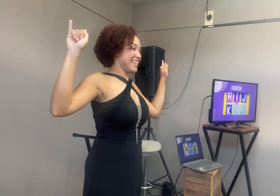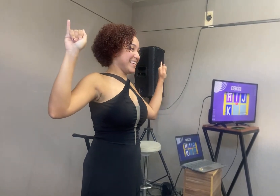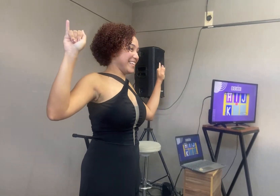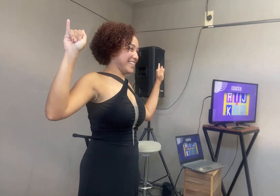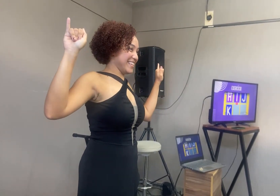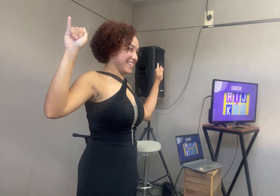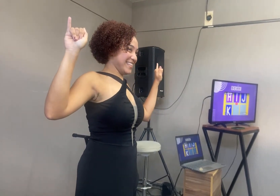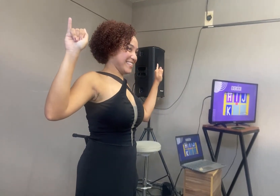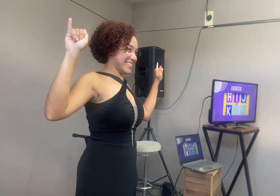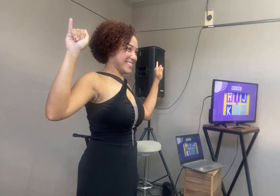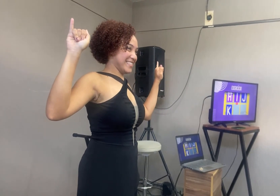I,